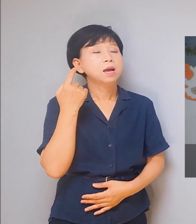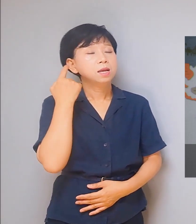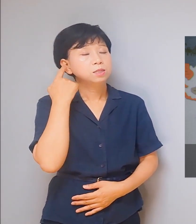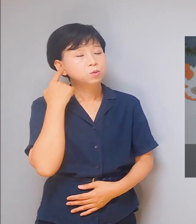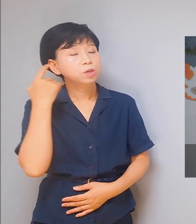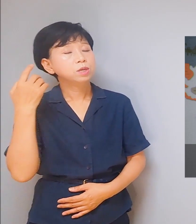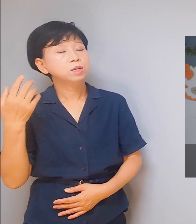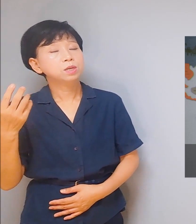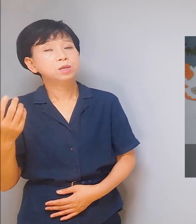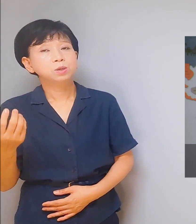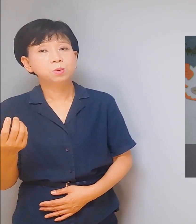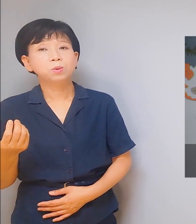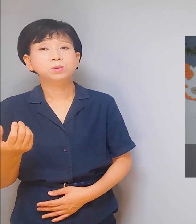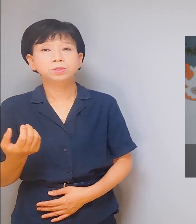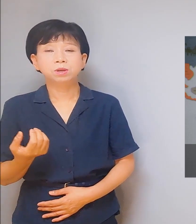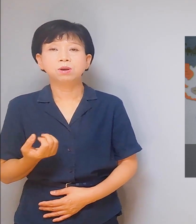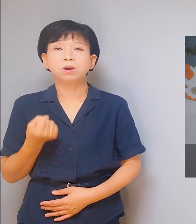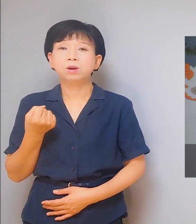인자한